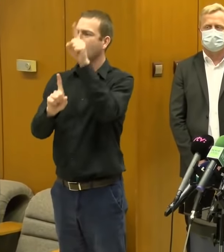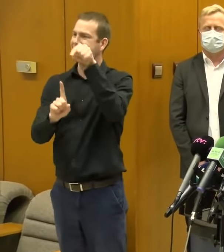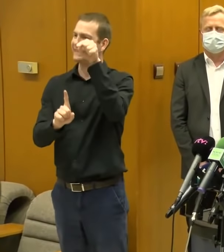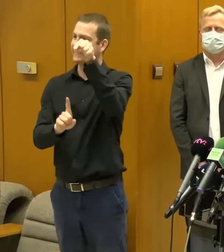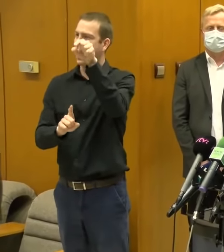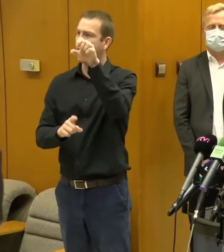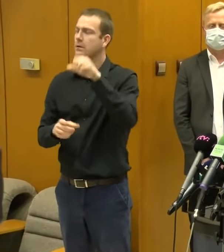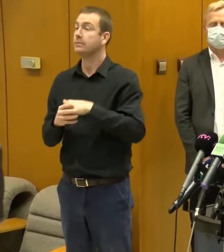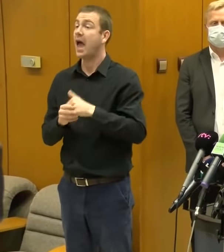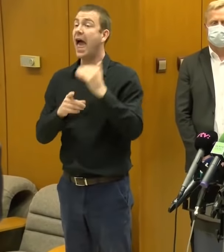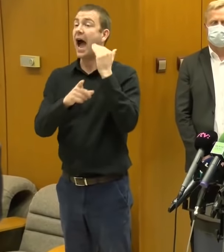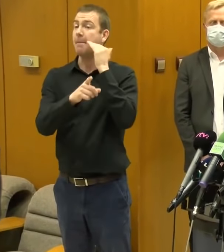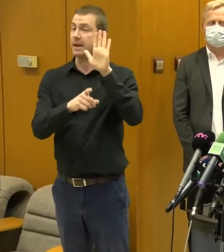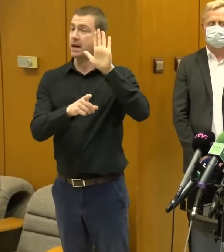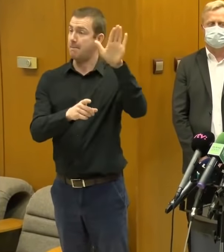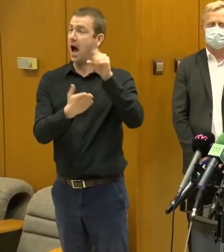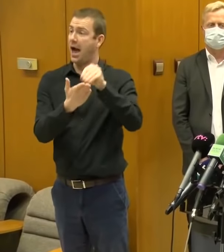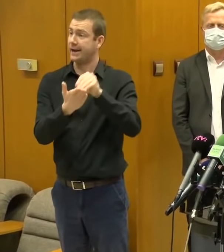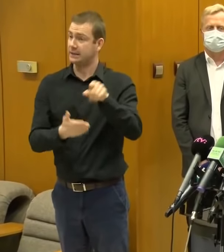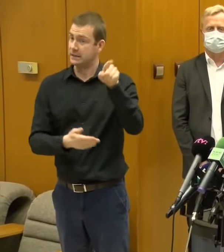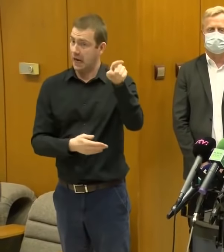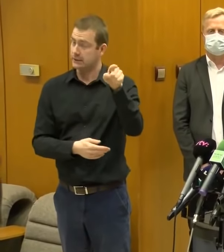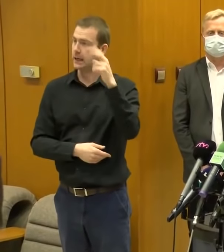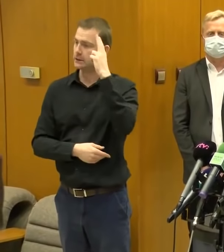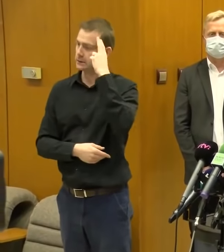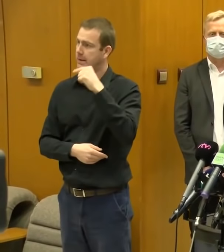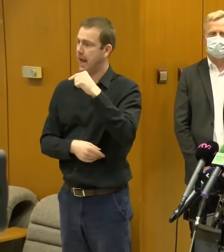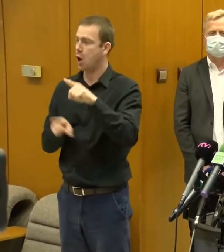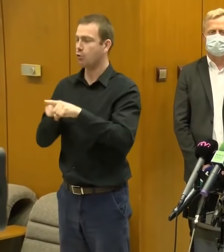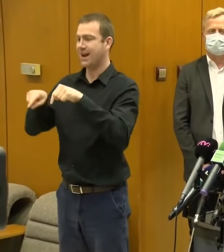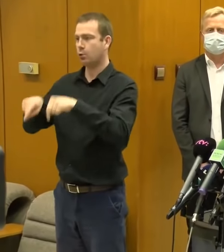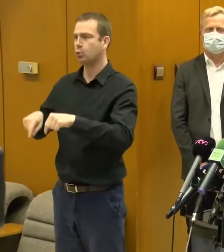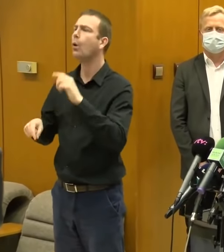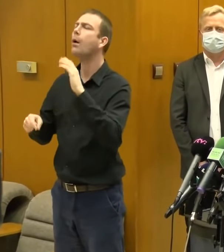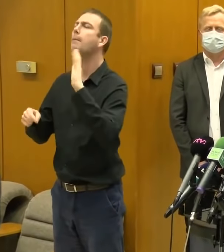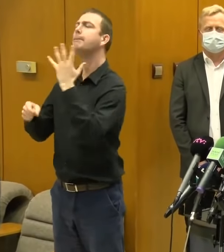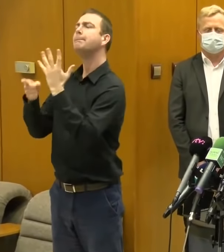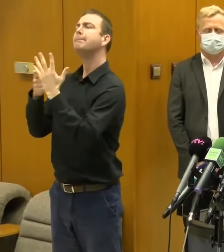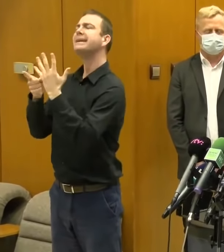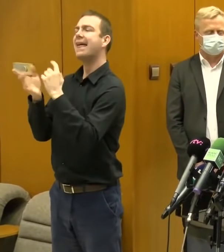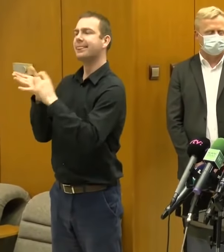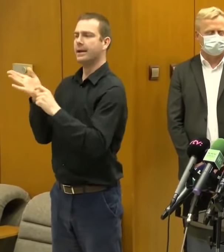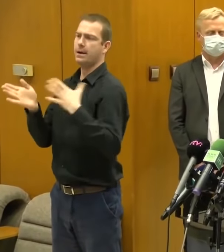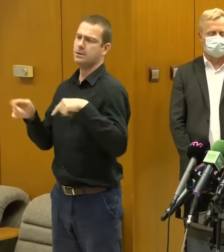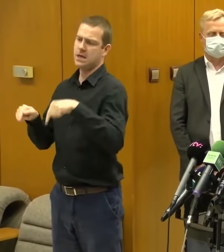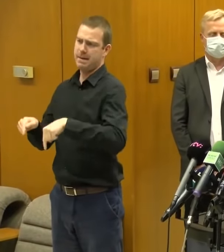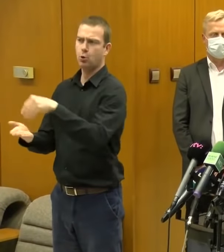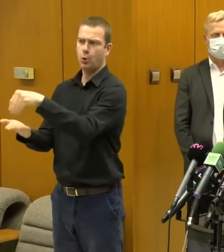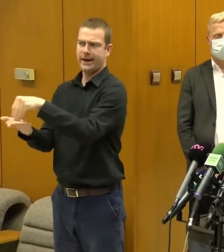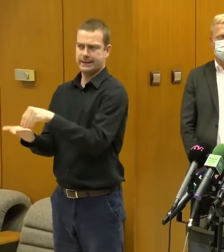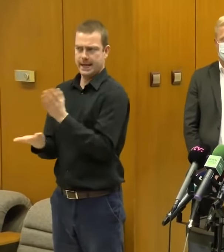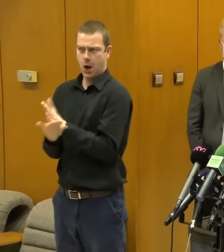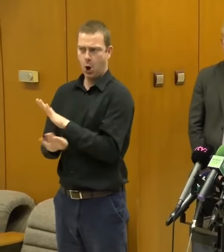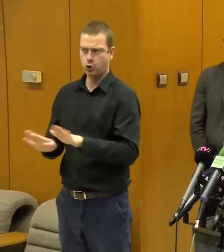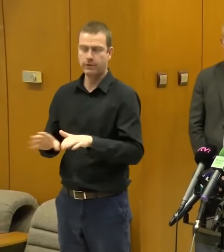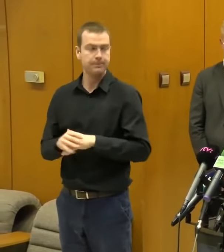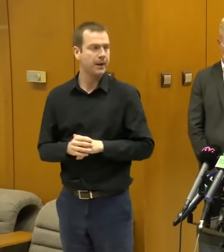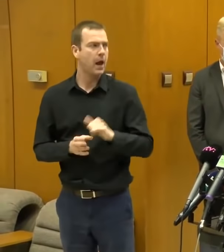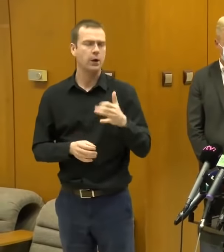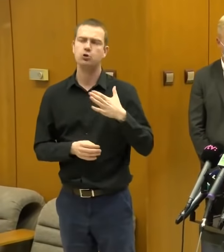medicína EMEA teraz pripravuje aj registráciu teda toho 5. lieku. Ja by som k tomu ešte ale veľmi dôležitú vec